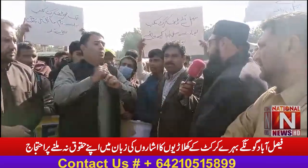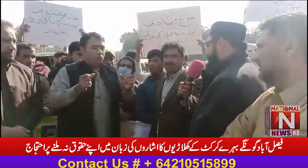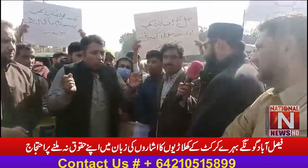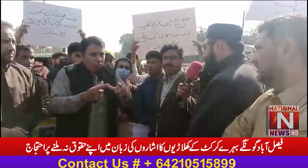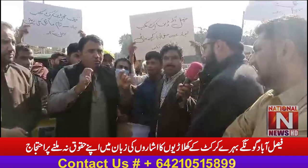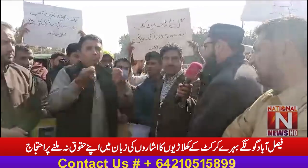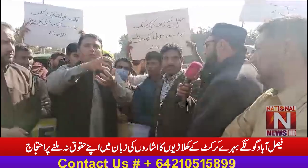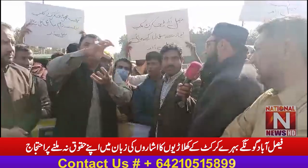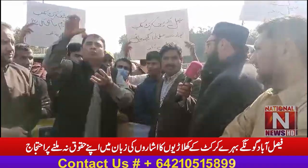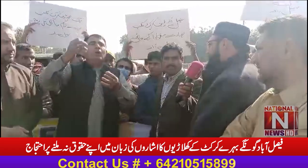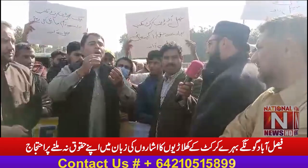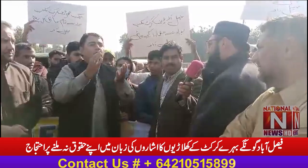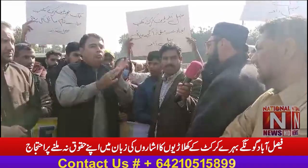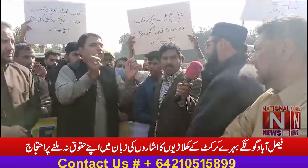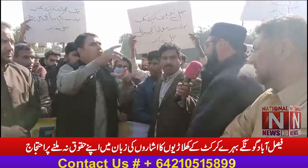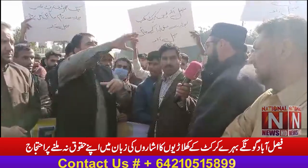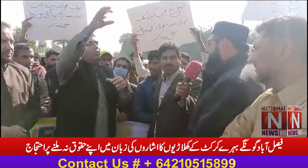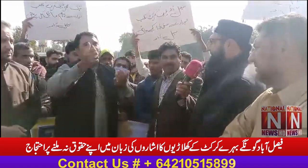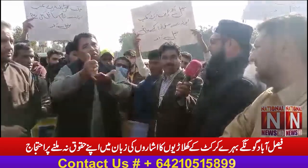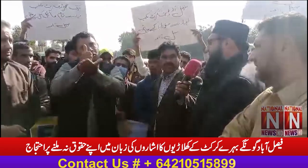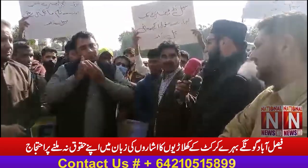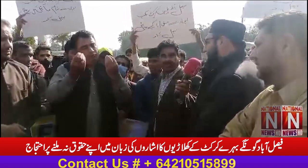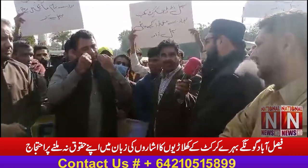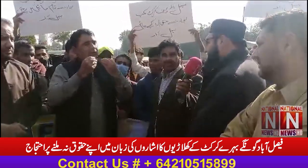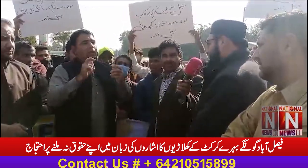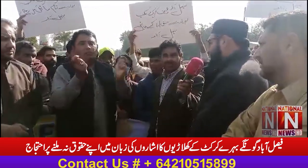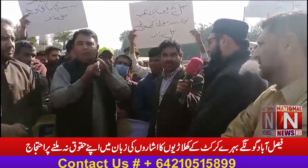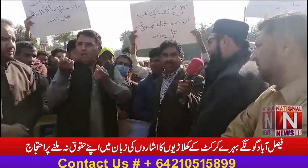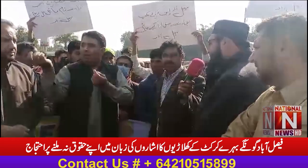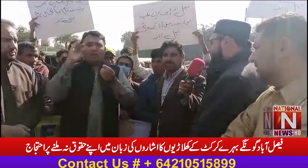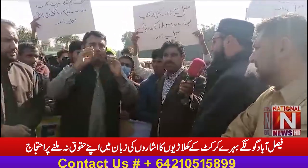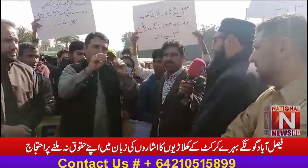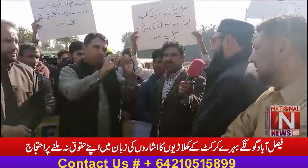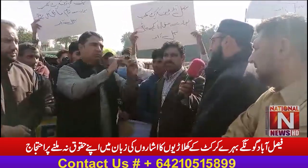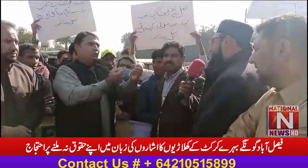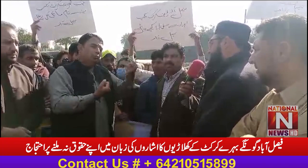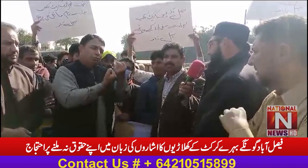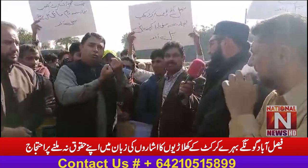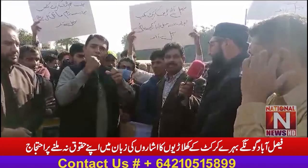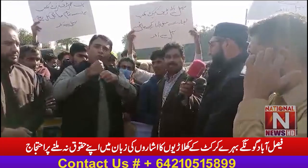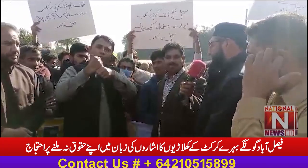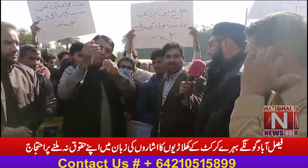खैजियो आपको